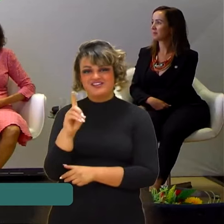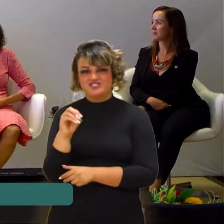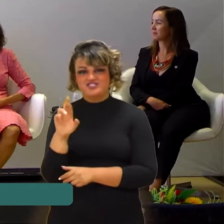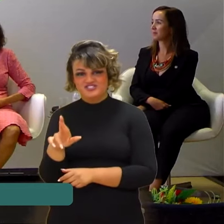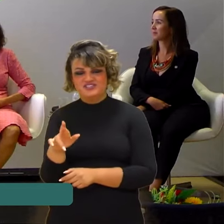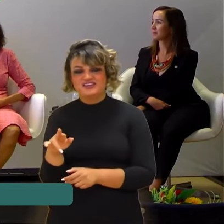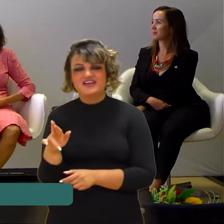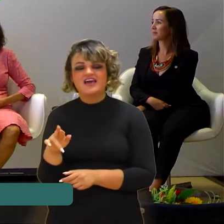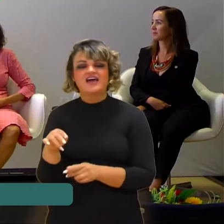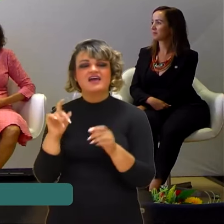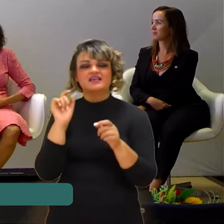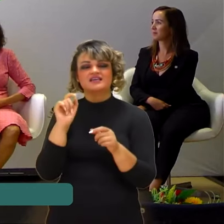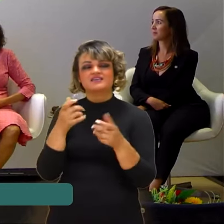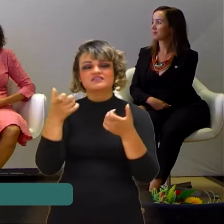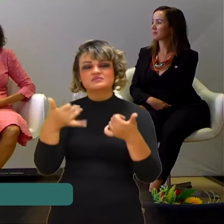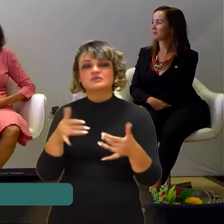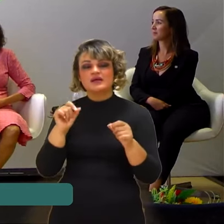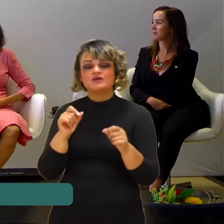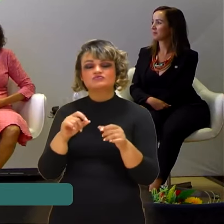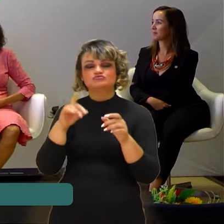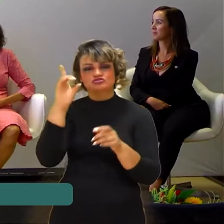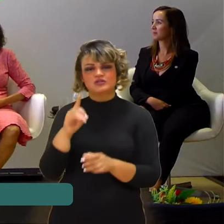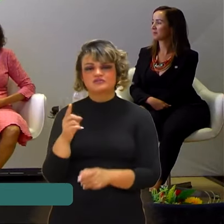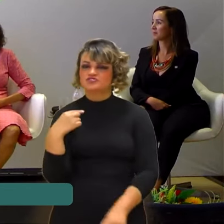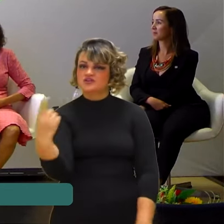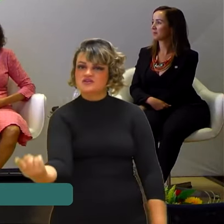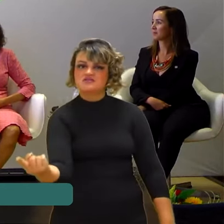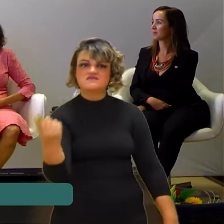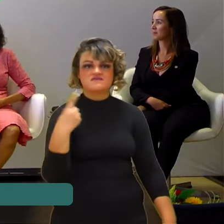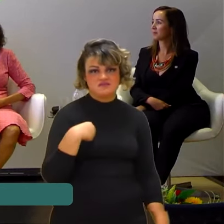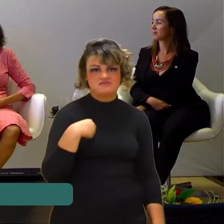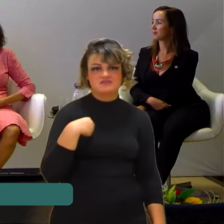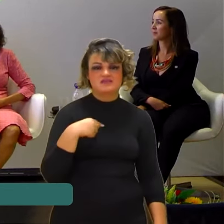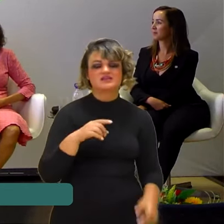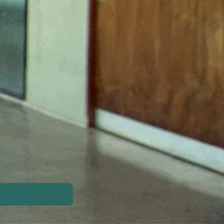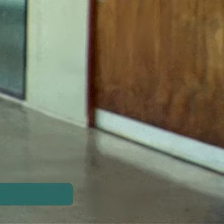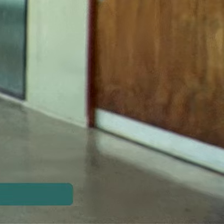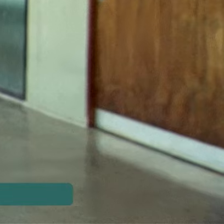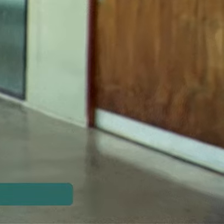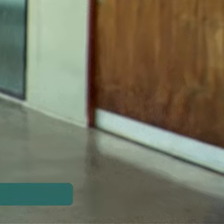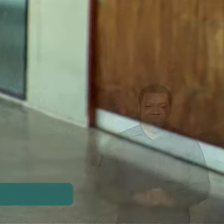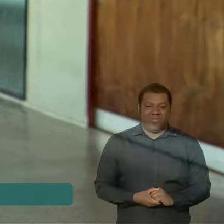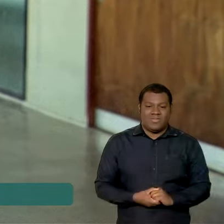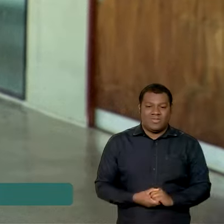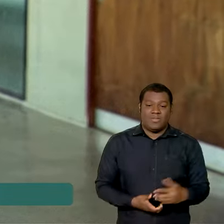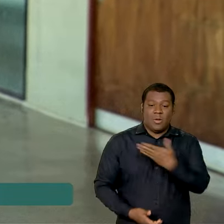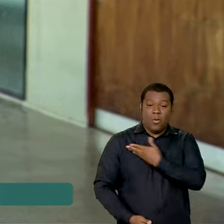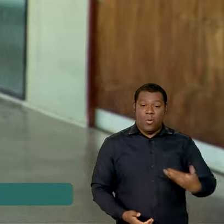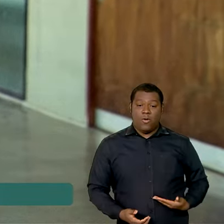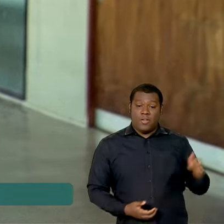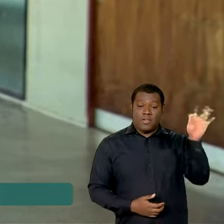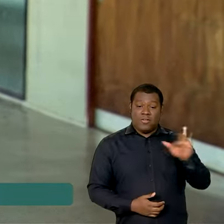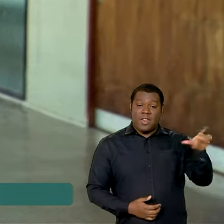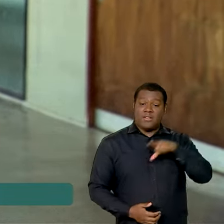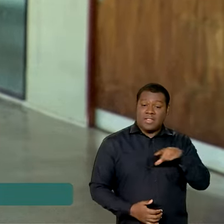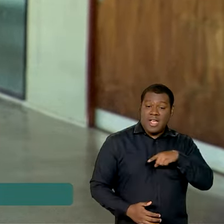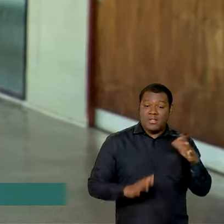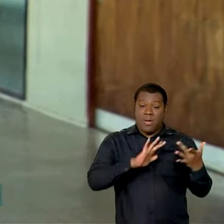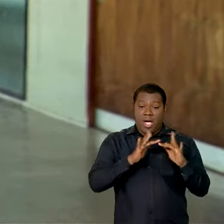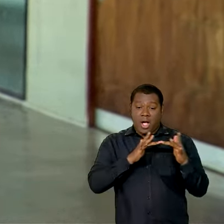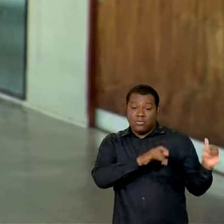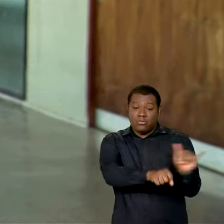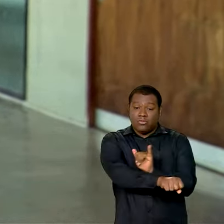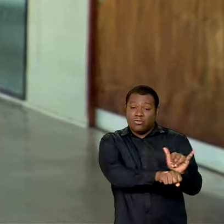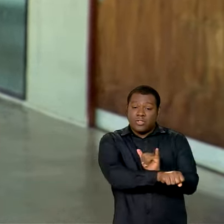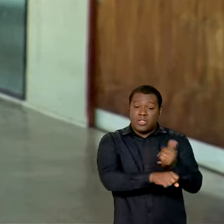de ir e vir e, sobretudo, a liberdade de expressão. O governo federal tem ações para atender